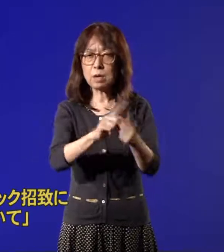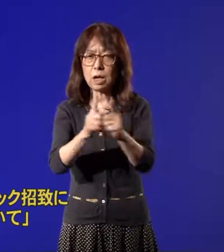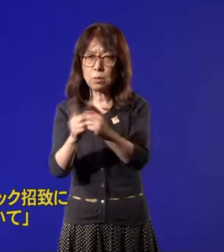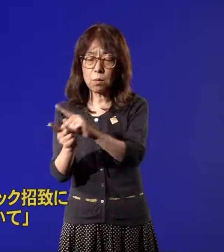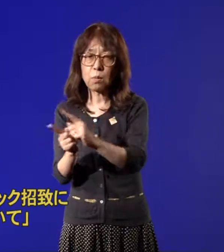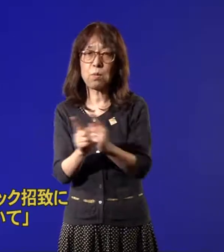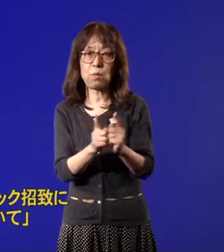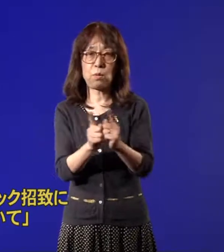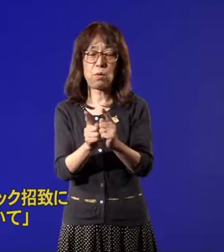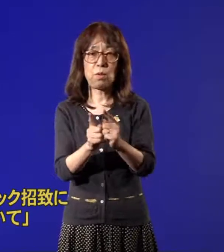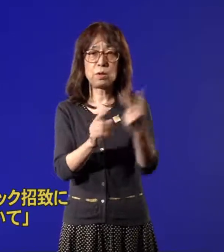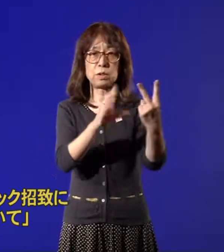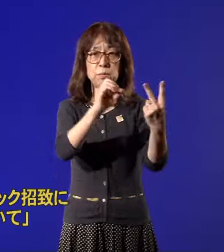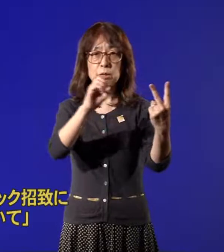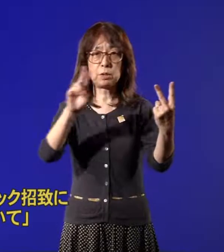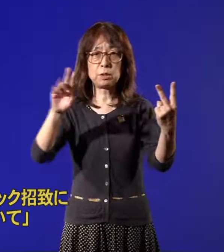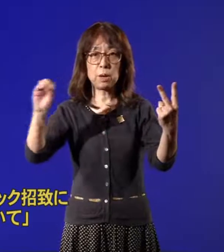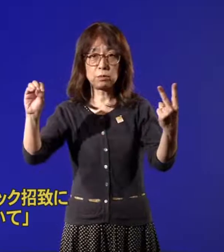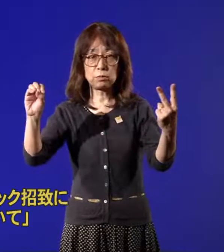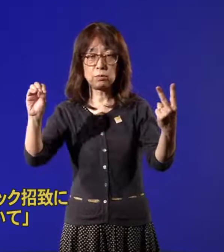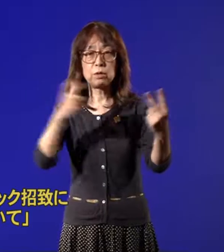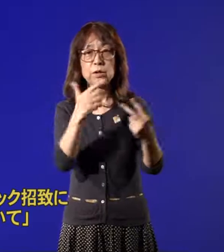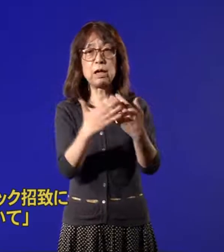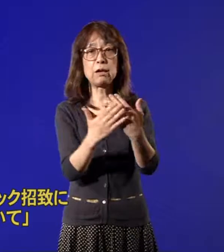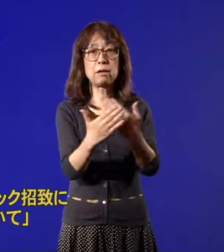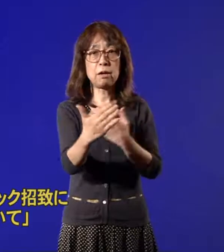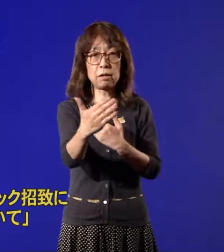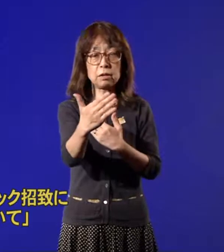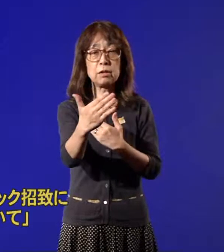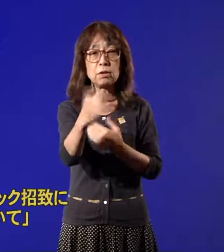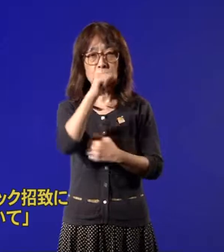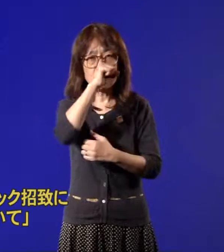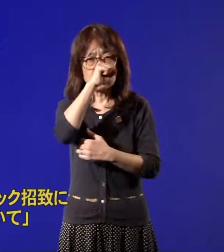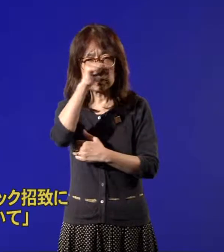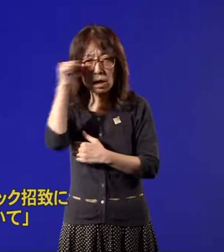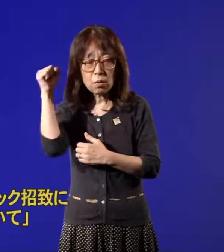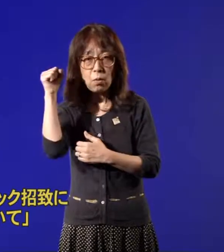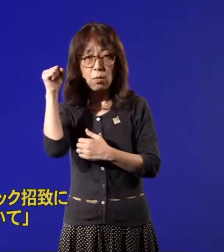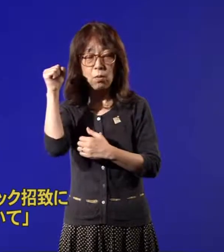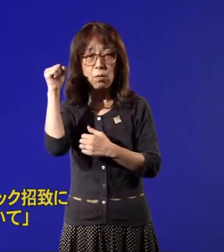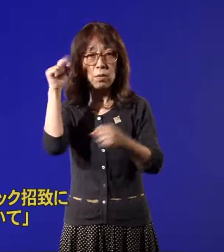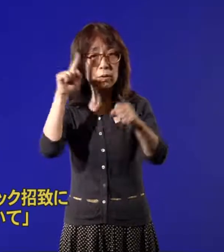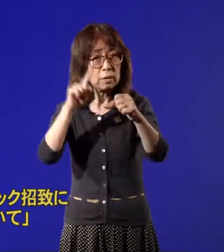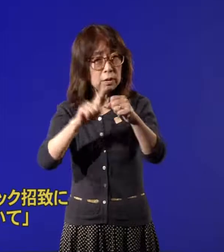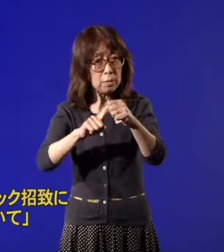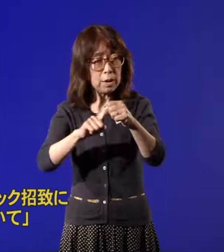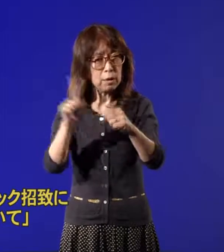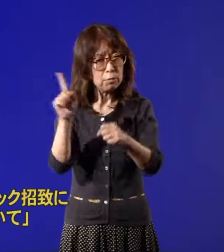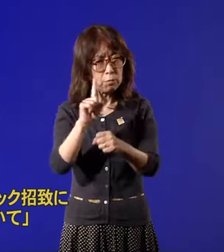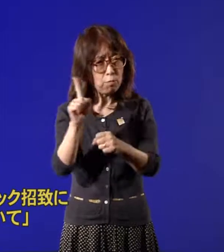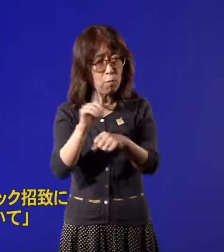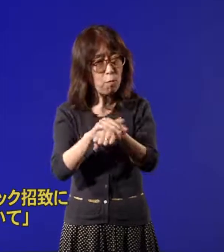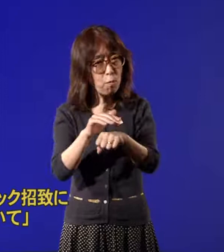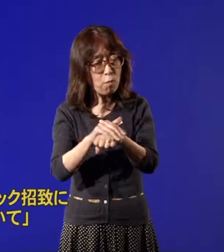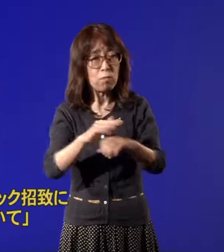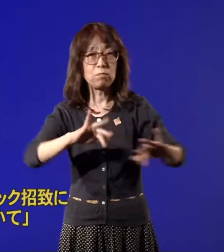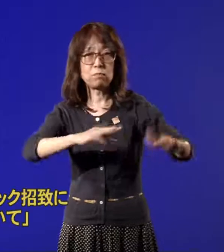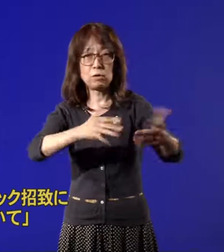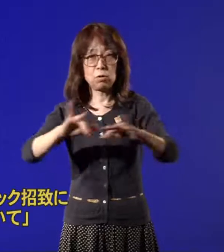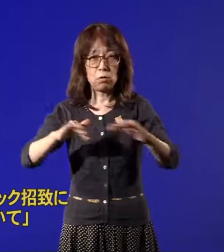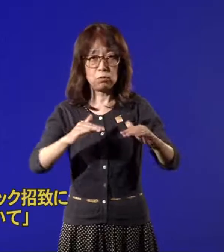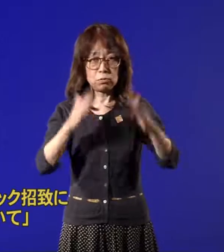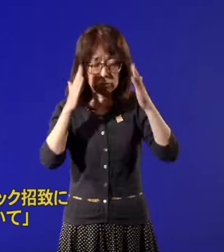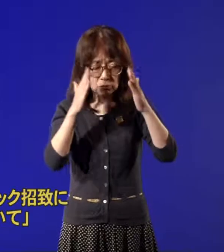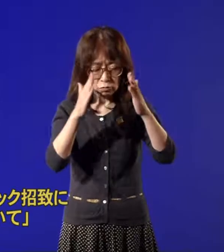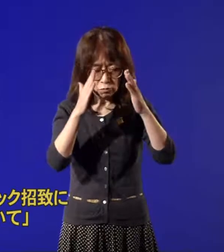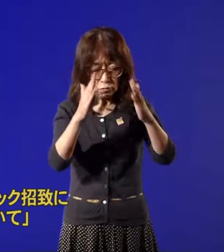について2020年の大会を成功させるべくどうしていくのかという議論にかなり集中を